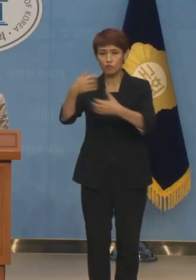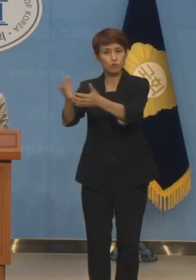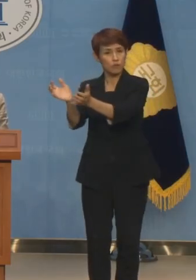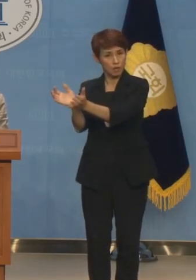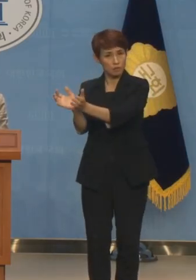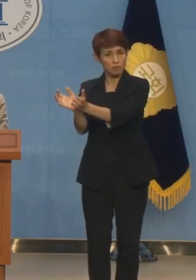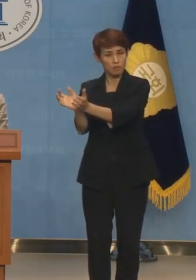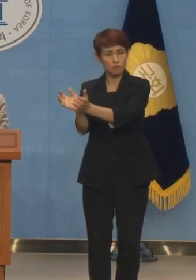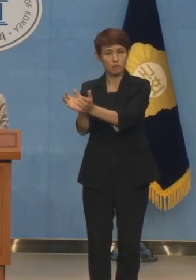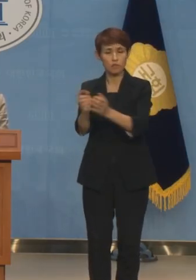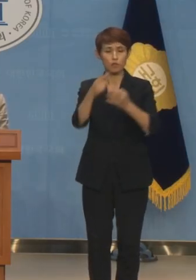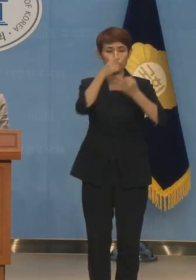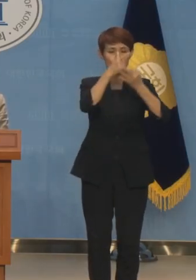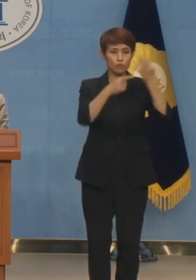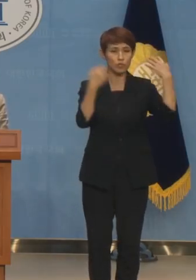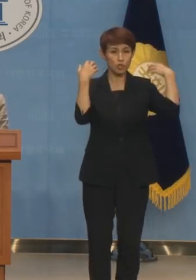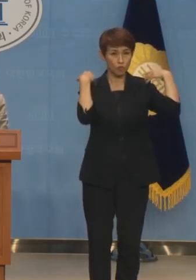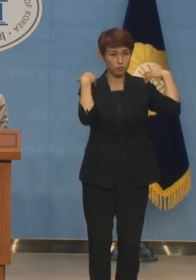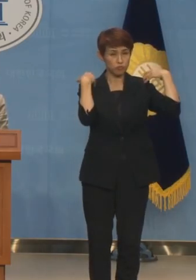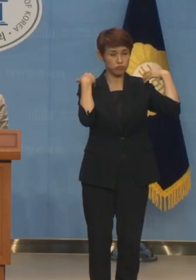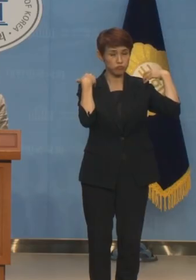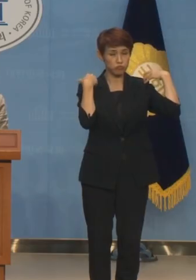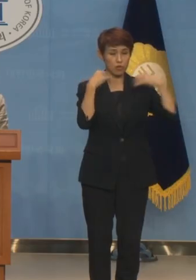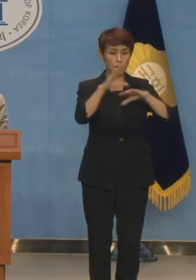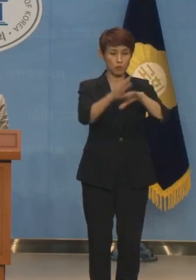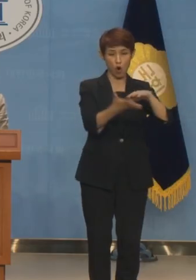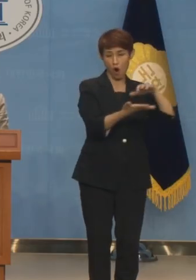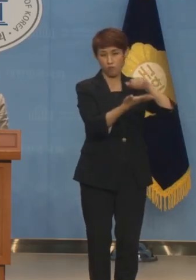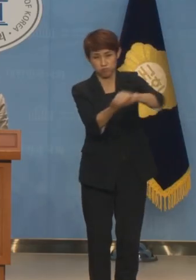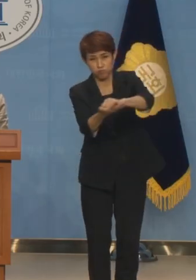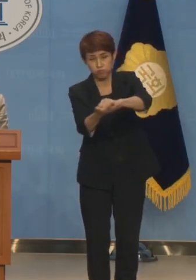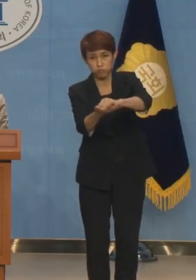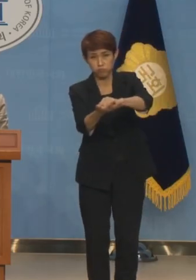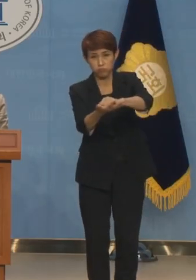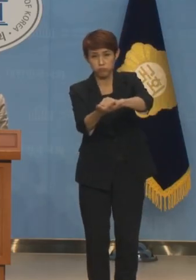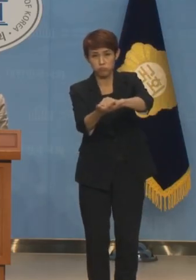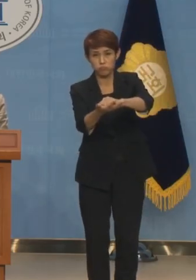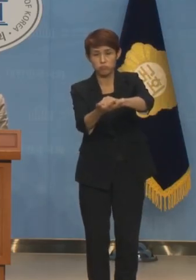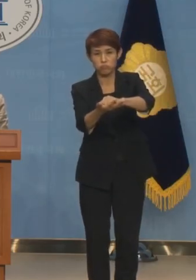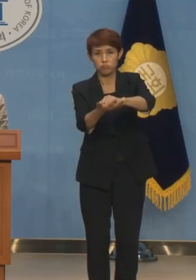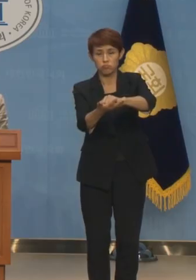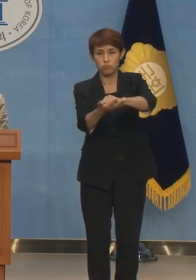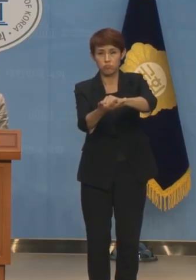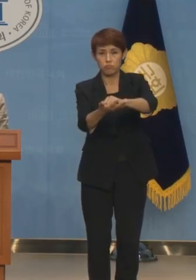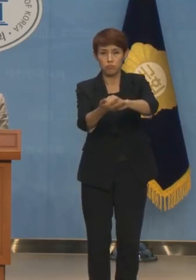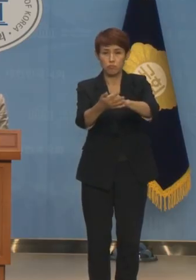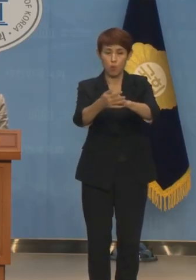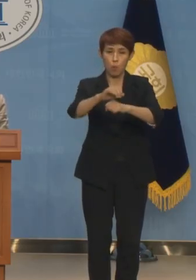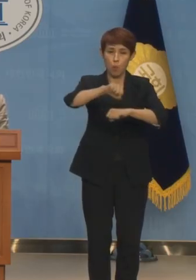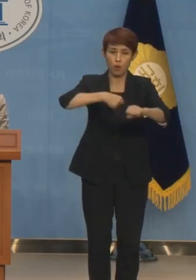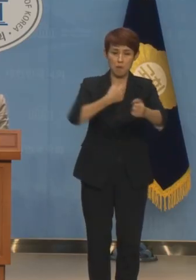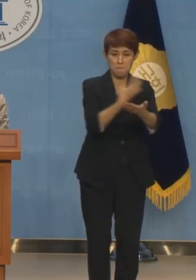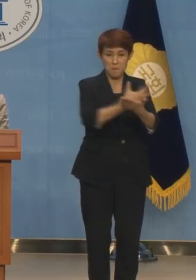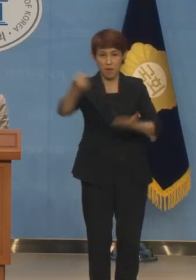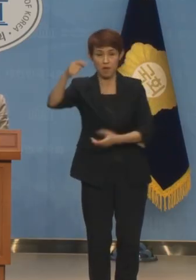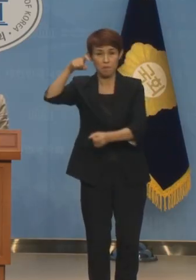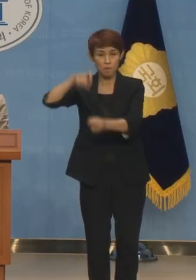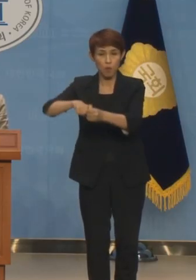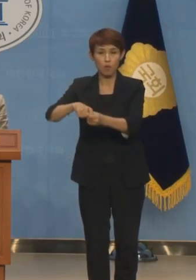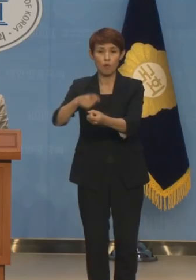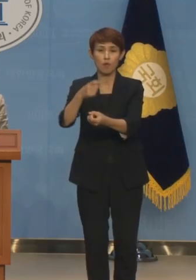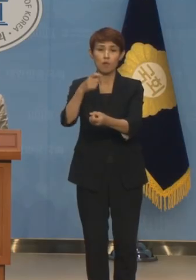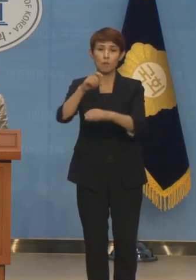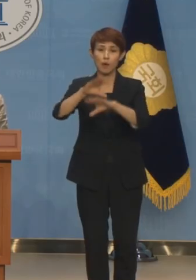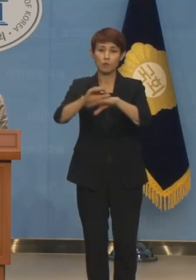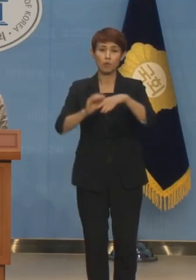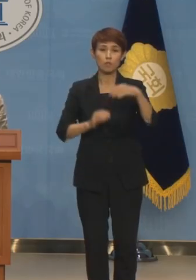민주당은 윤석열 정부의 장악된 방송 권력을 의회 권력으로 뺏고자 방송 4법을